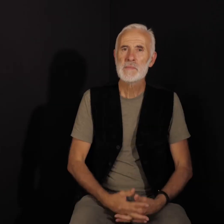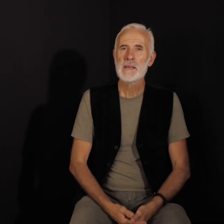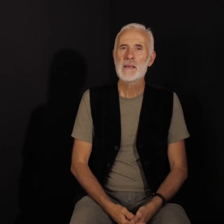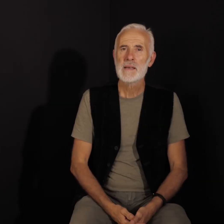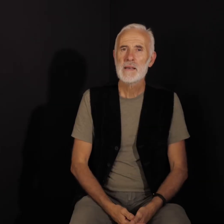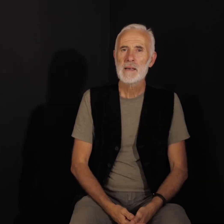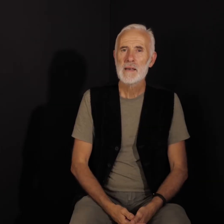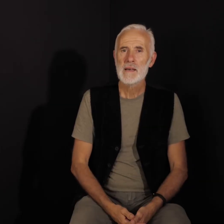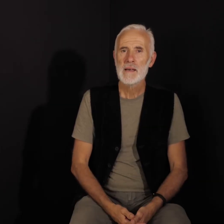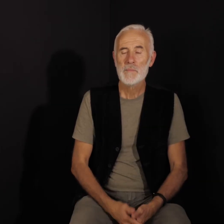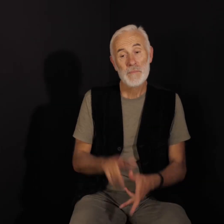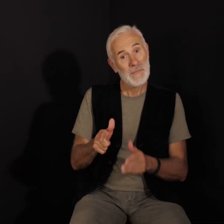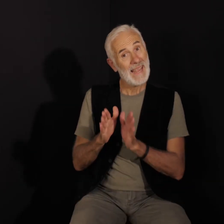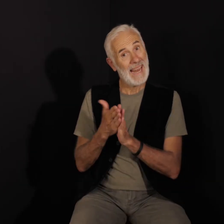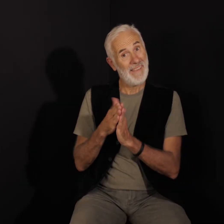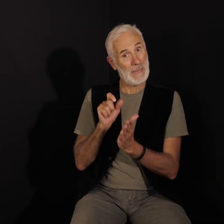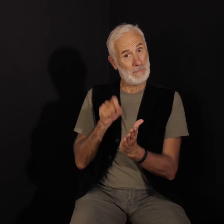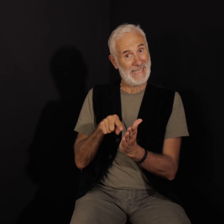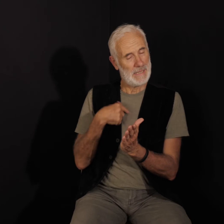Quelle était mon intention en écrivant ce livre ?